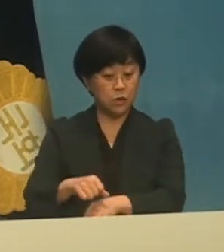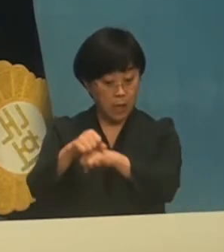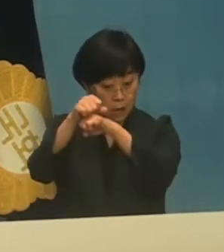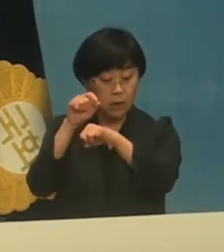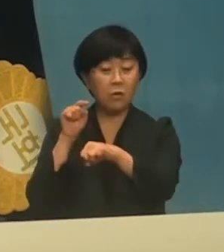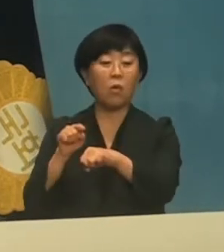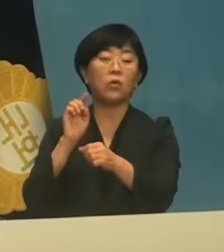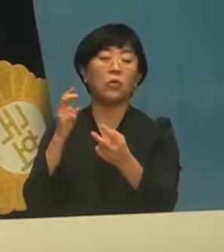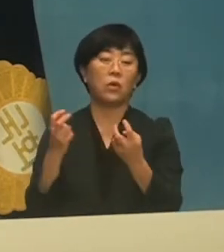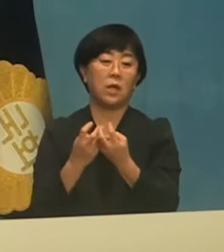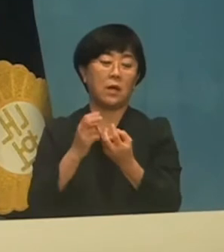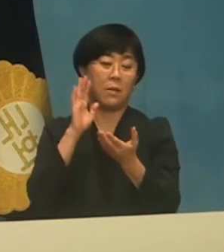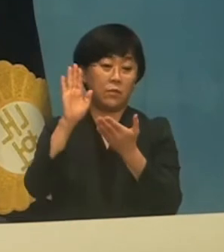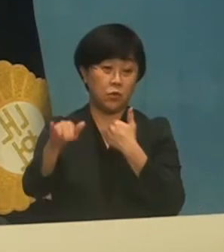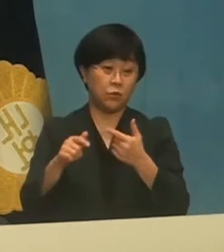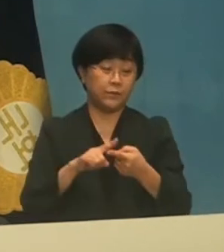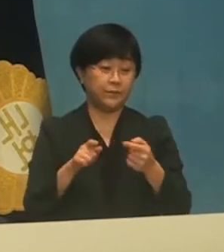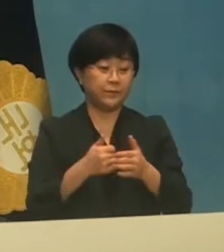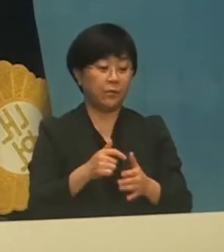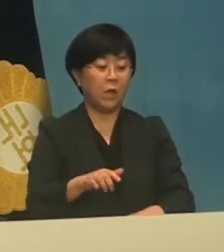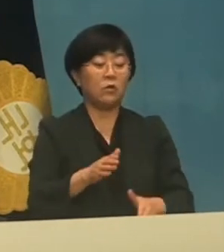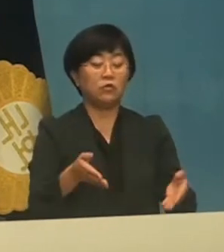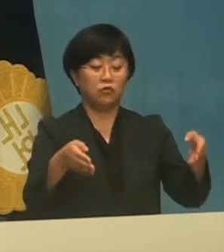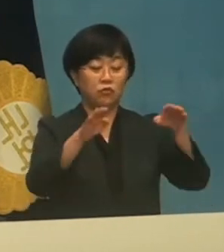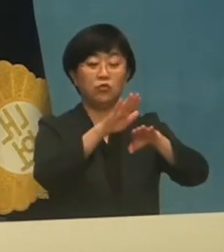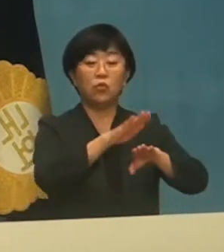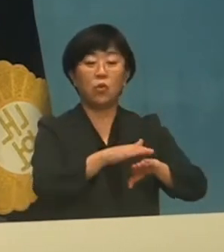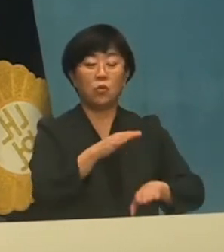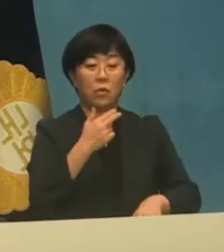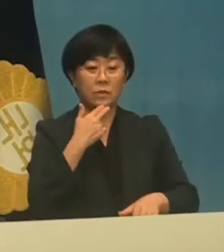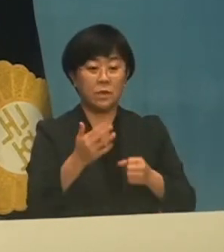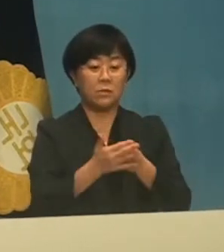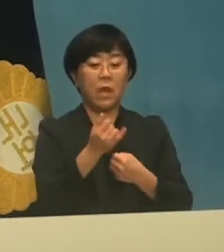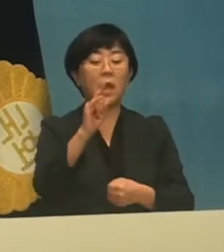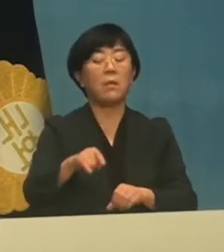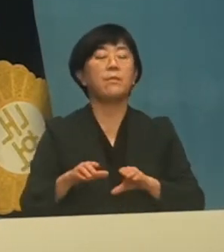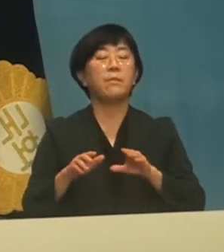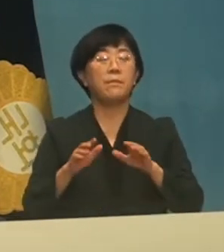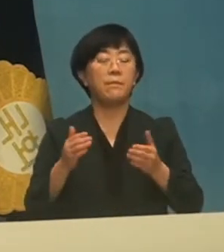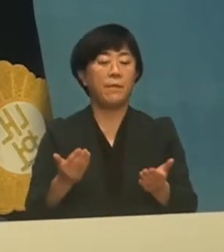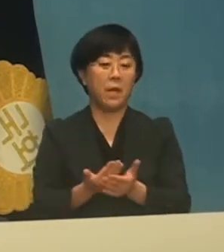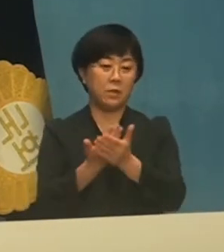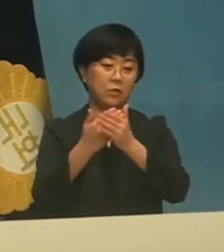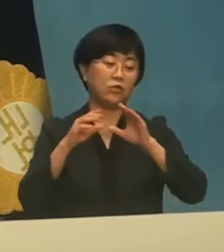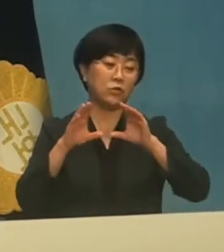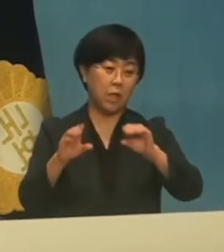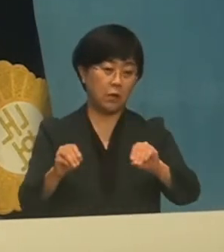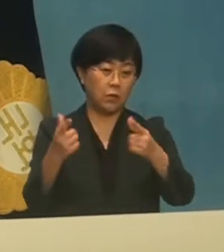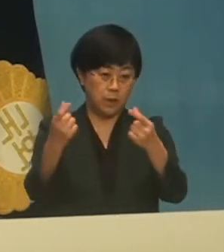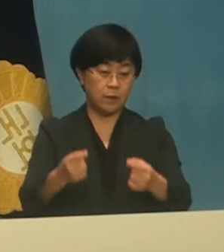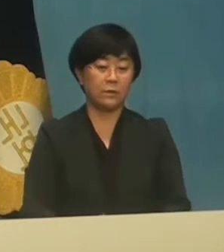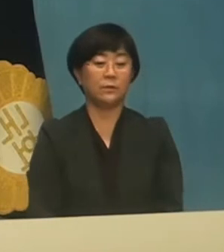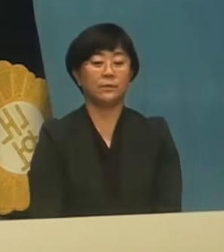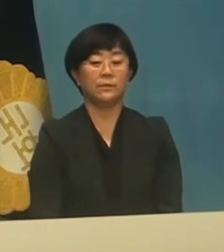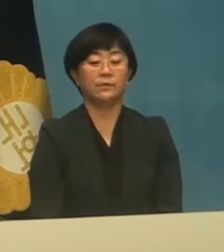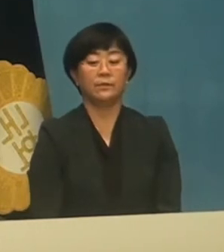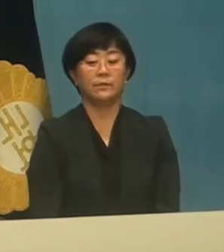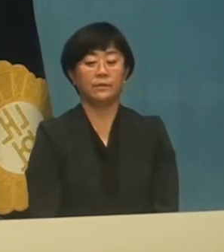것인가? 핵폐기물을 저장할 곳이 없다는 것은 결국 핵발전을 중단해야 된다는 것을 의미하는 것이 아닌가?